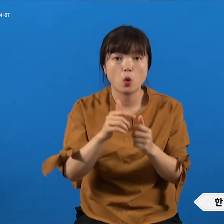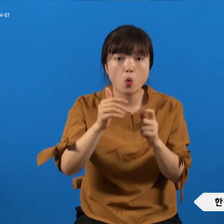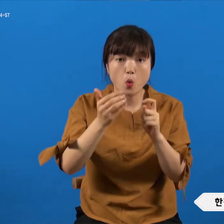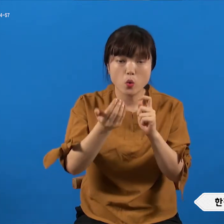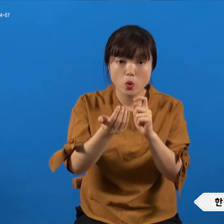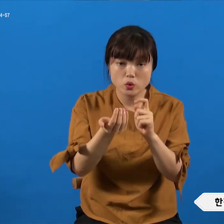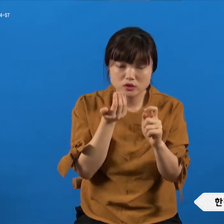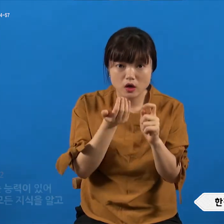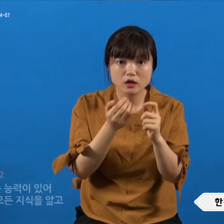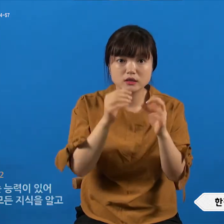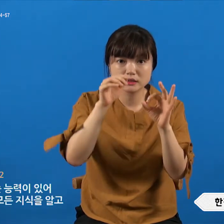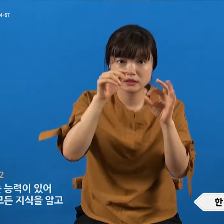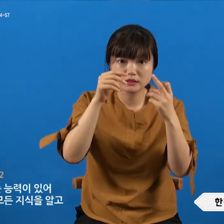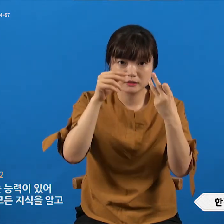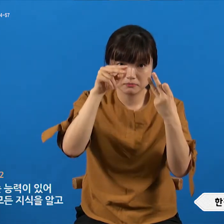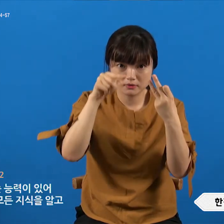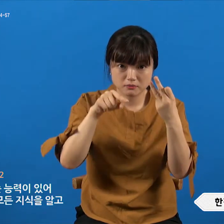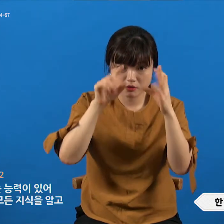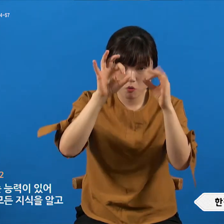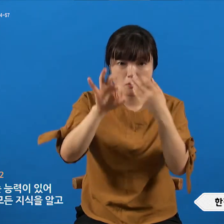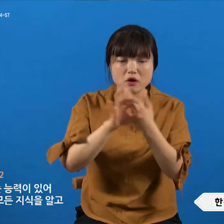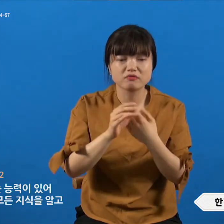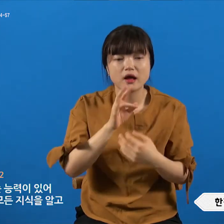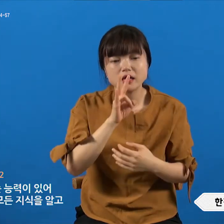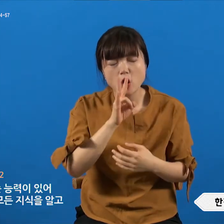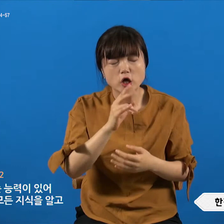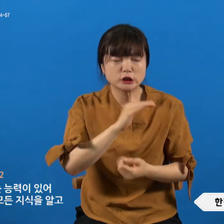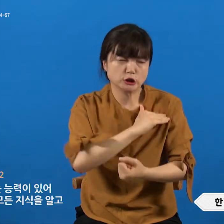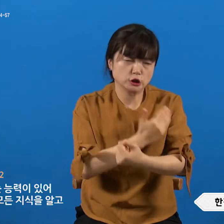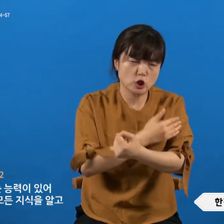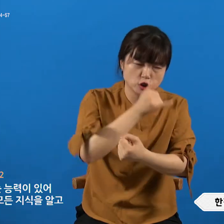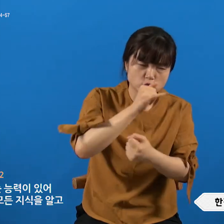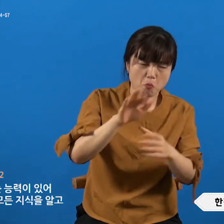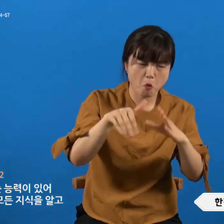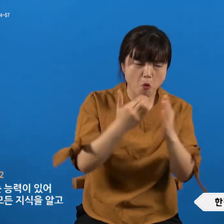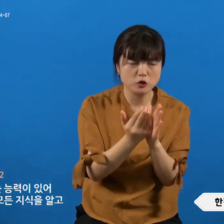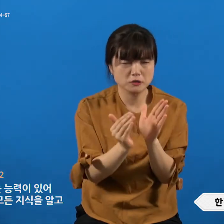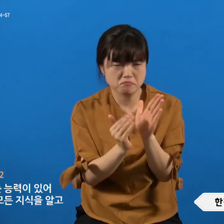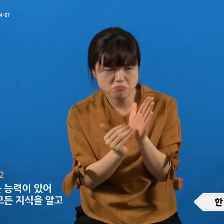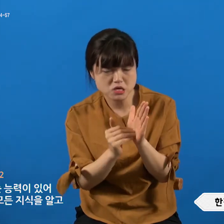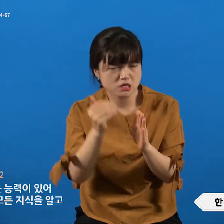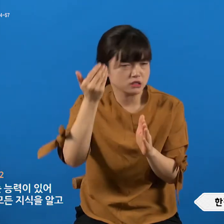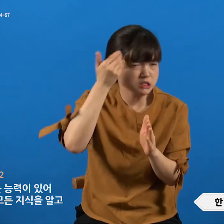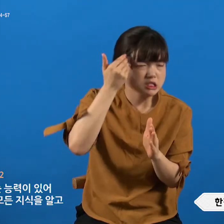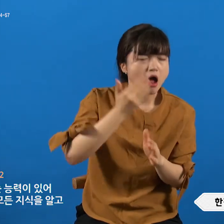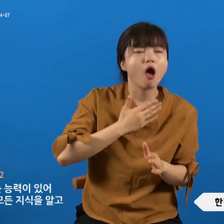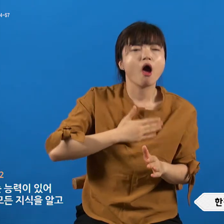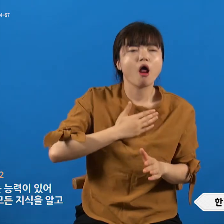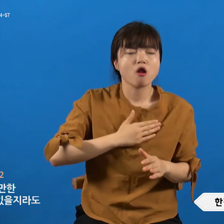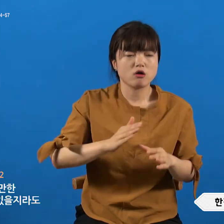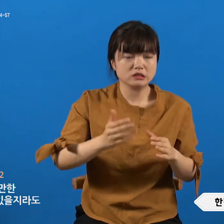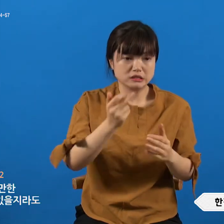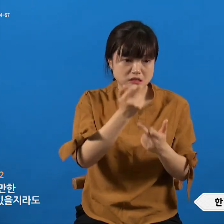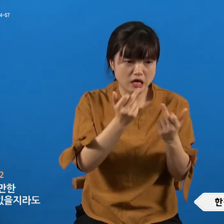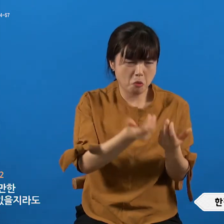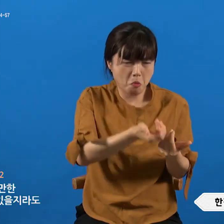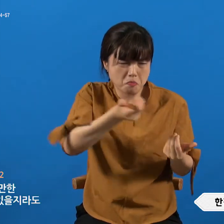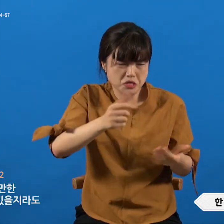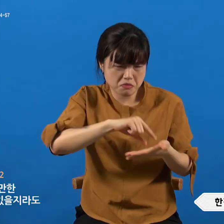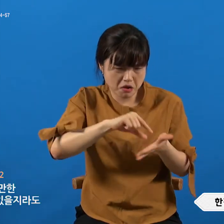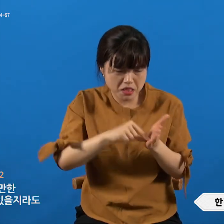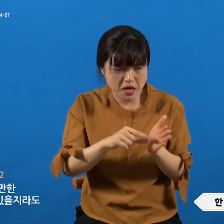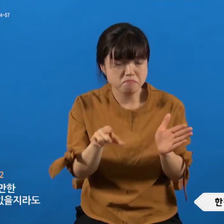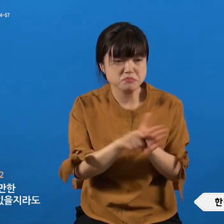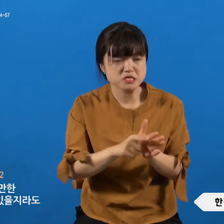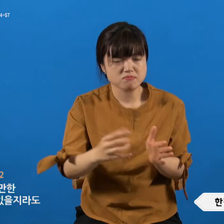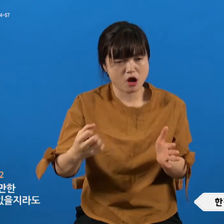고린도전서 13장 2절에 내가 예언하는 능력이 있어 모든 비밀과 모든 지식을 알고 또 산을 옮길 만한 모든